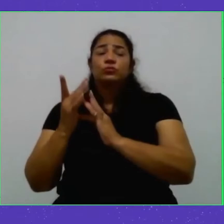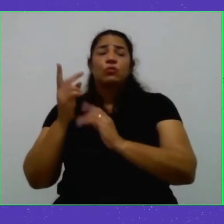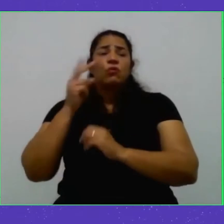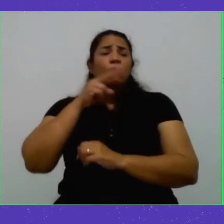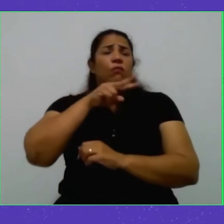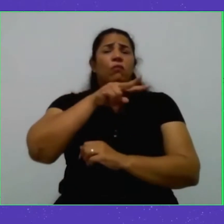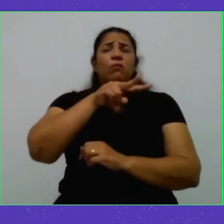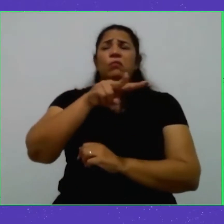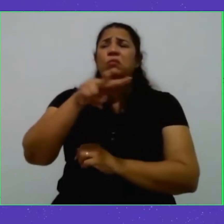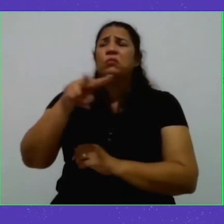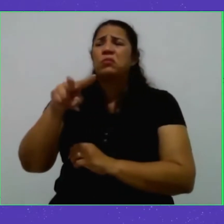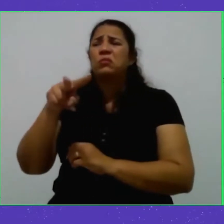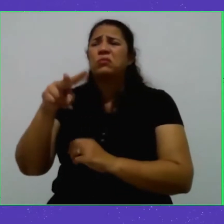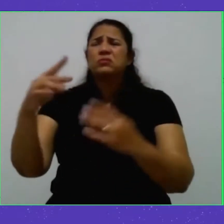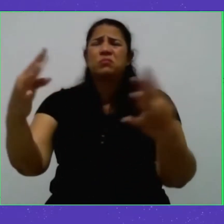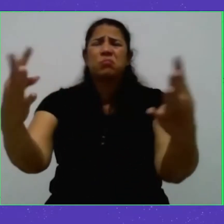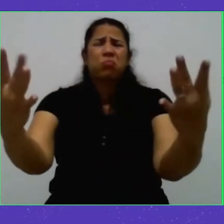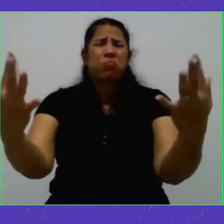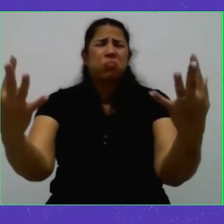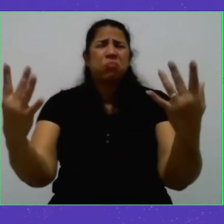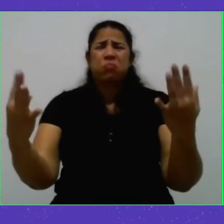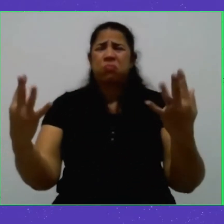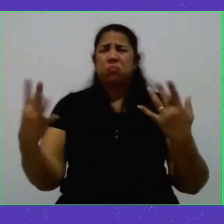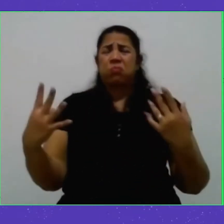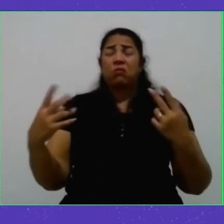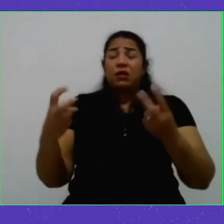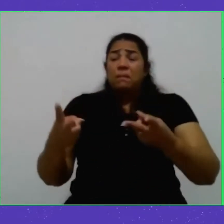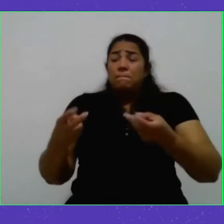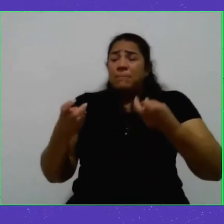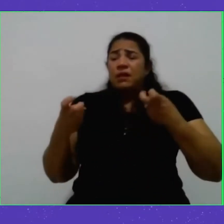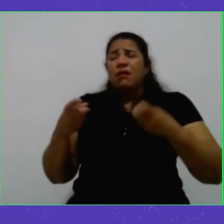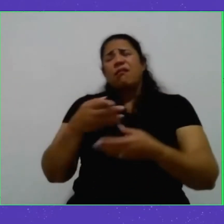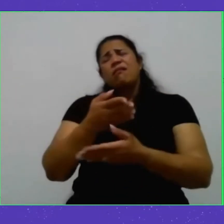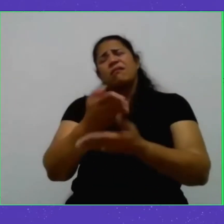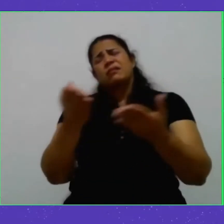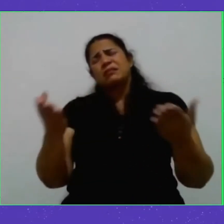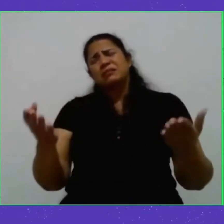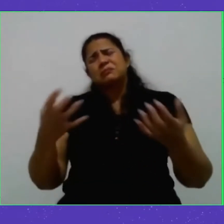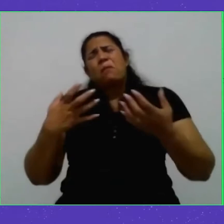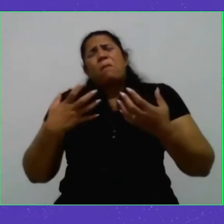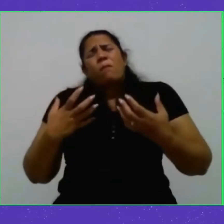pastor. E aí a Bíblia diz que o Senhor se compadeceu